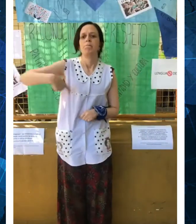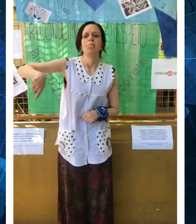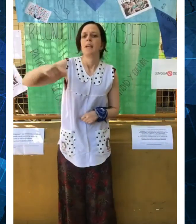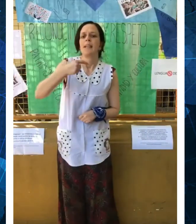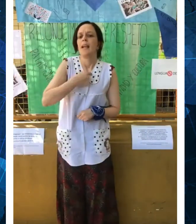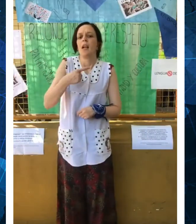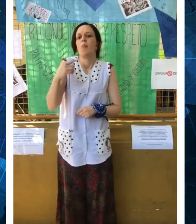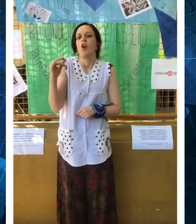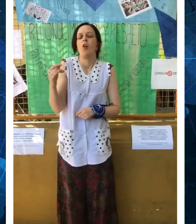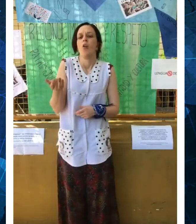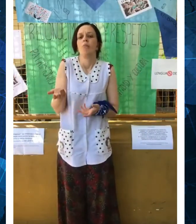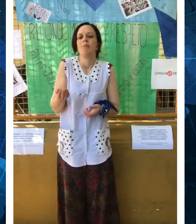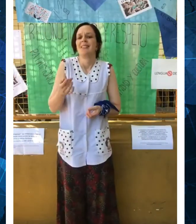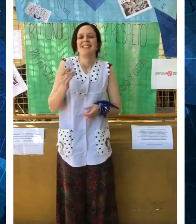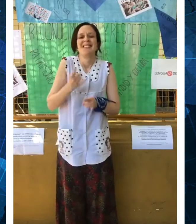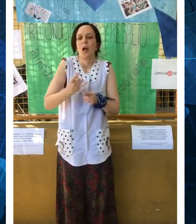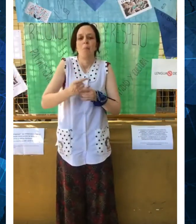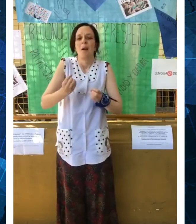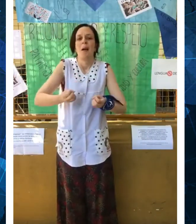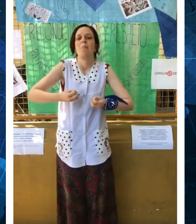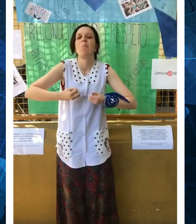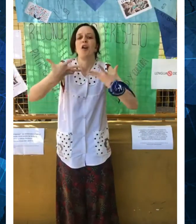escuela.